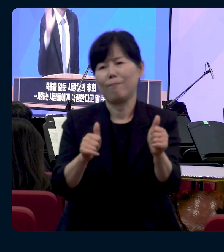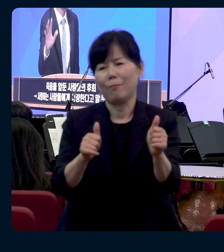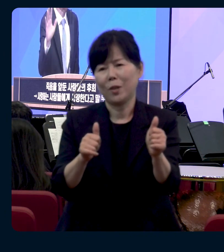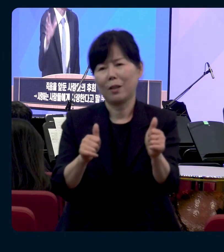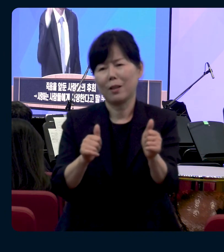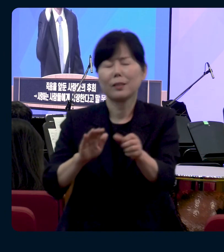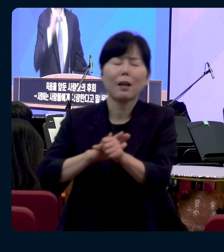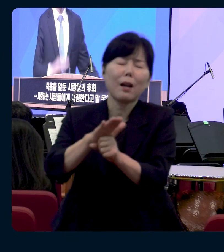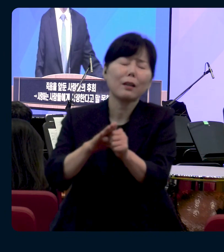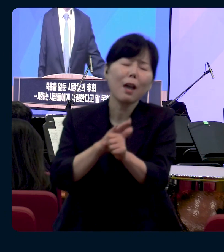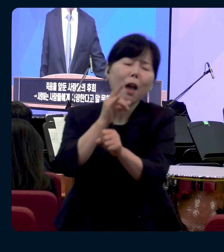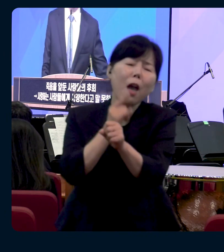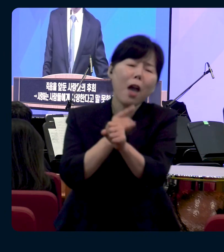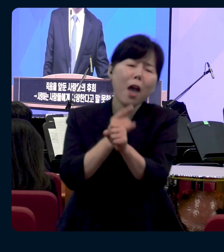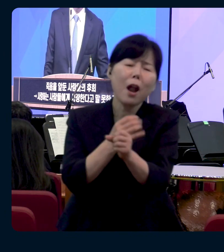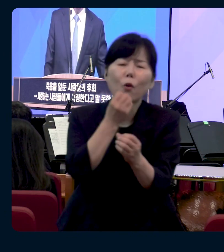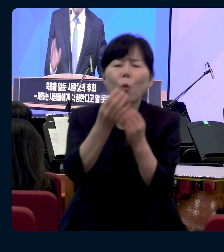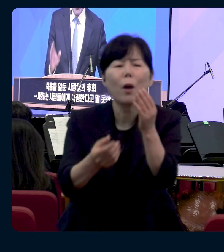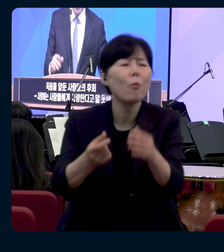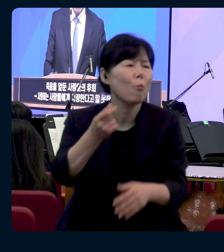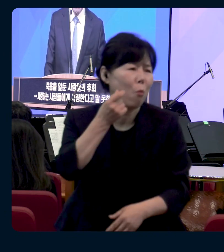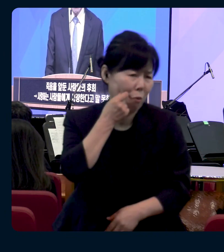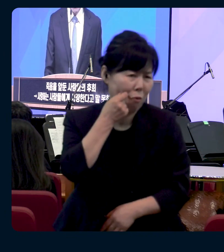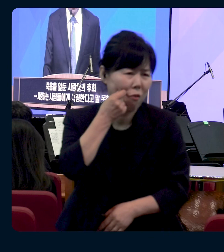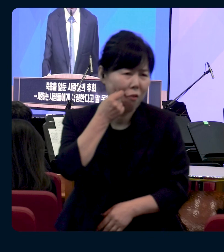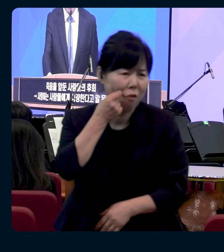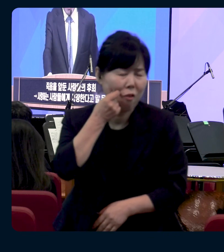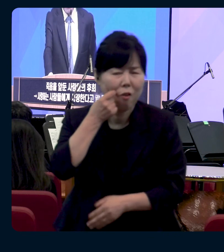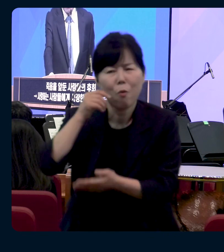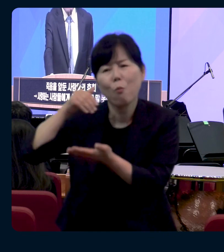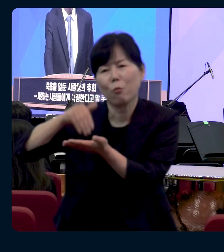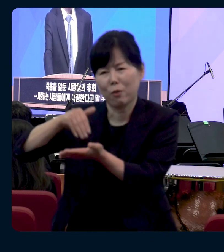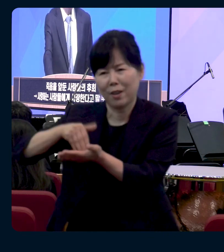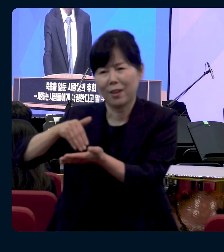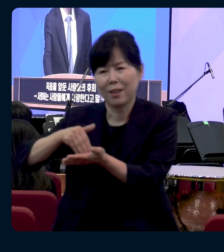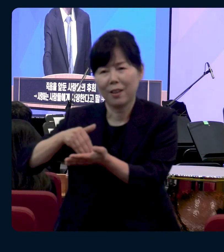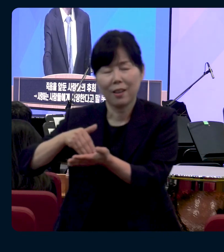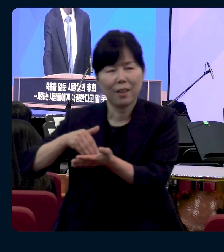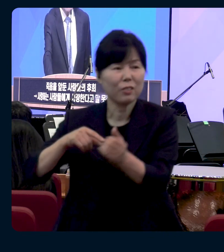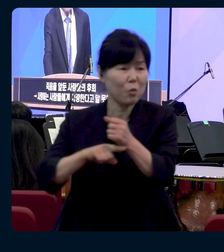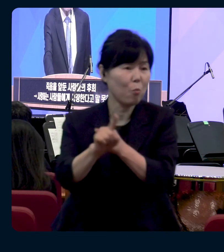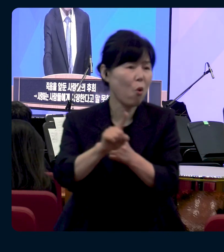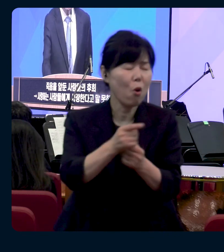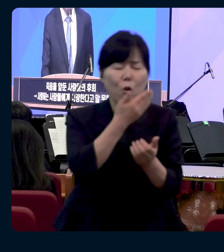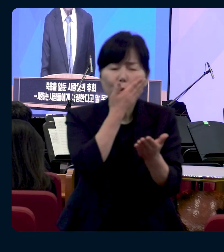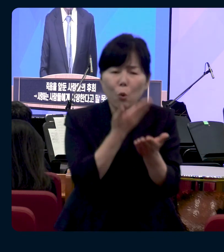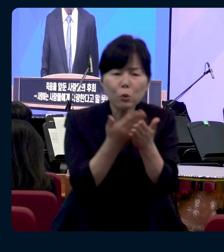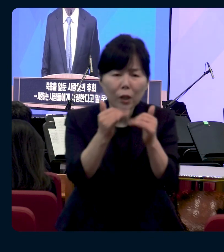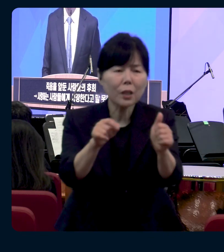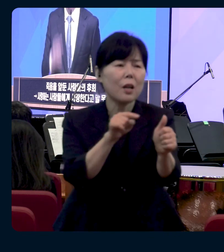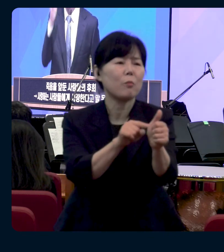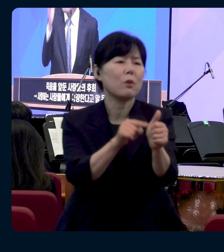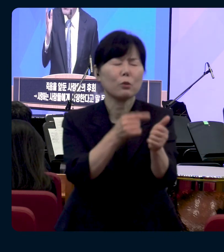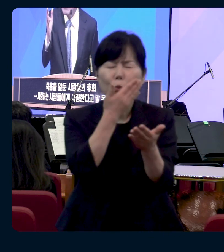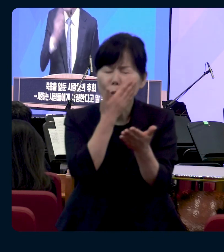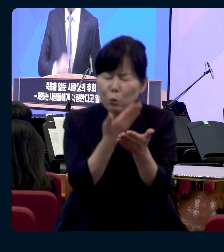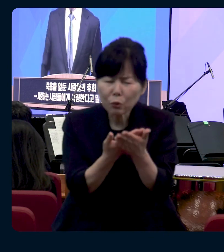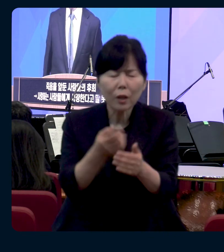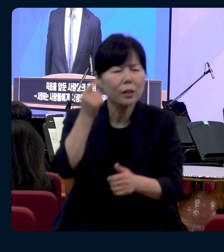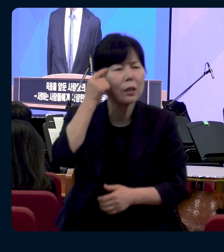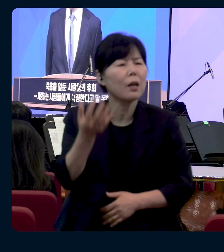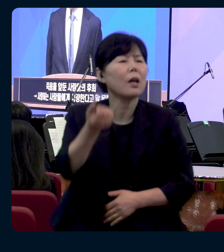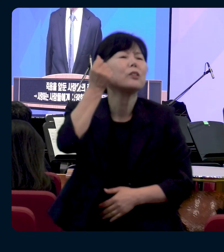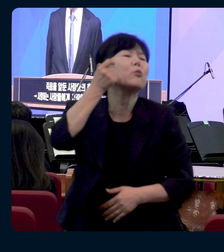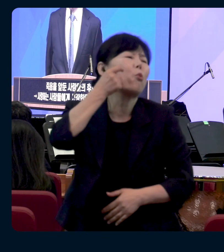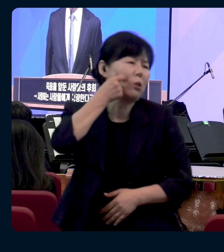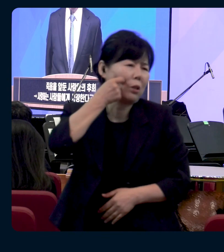말하지 못한 것. 즉 뭐예요? 소중한 사람을 소중하게 여기지 못한 것, 바로 그것이다.